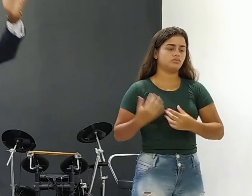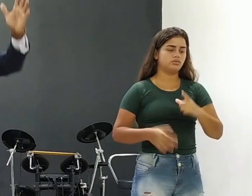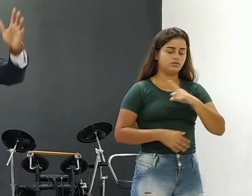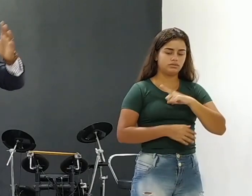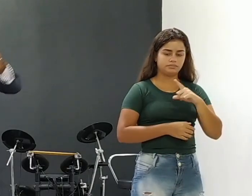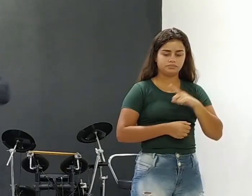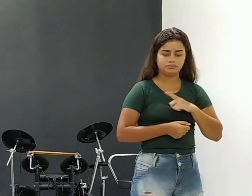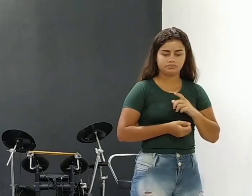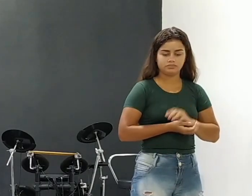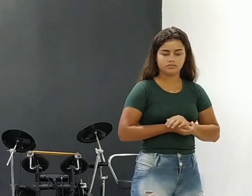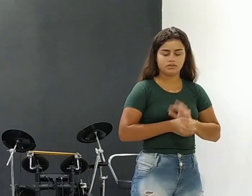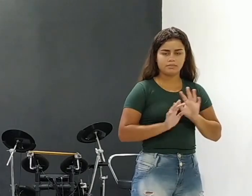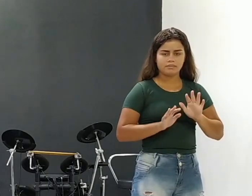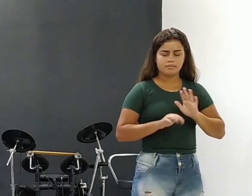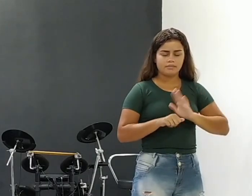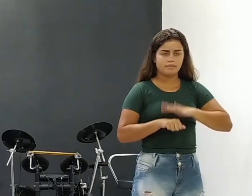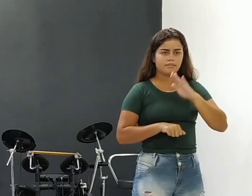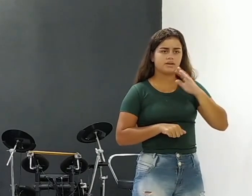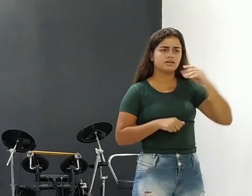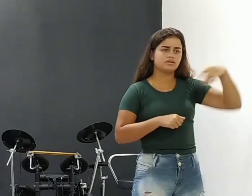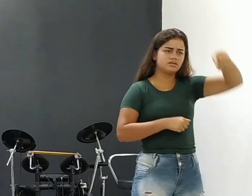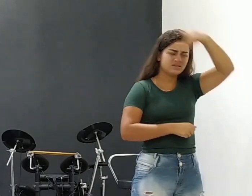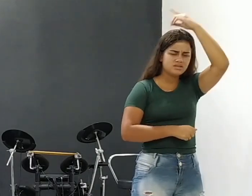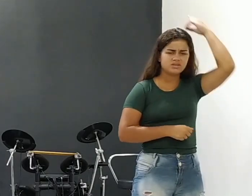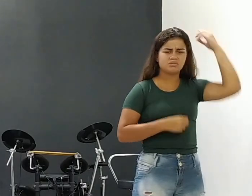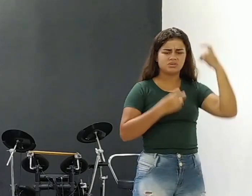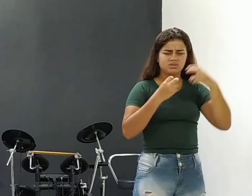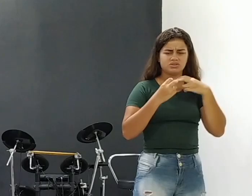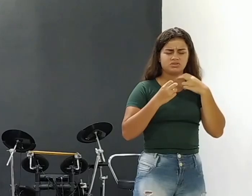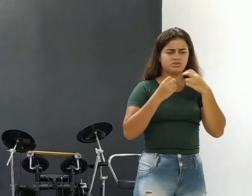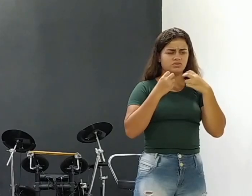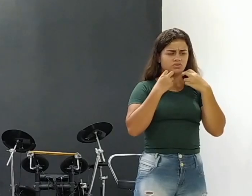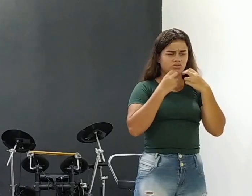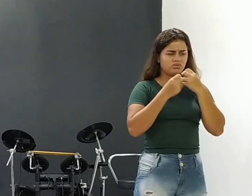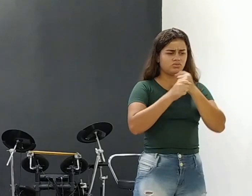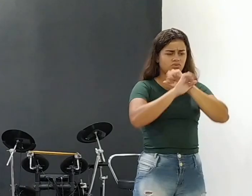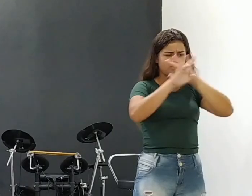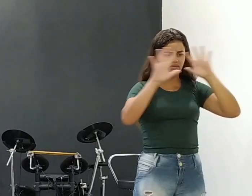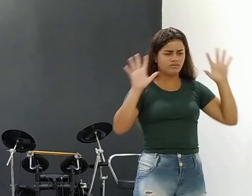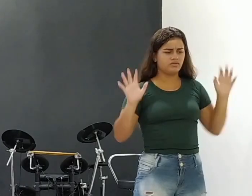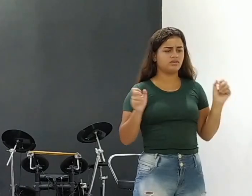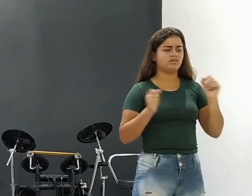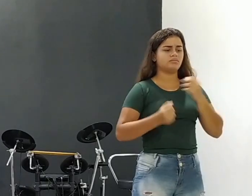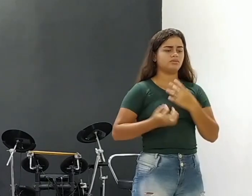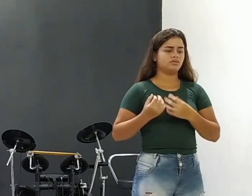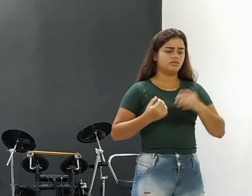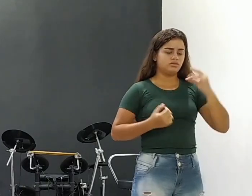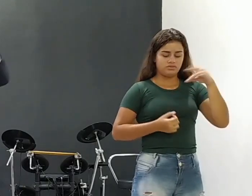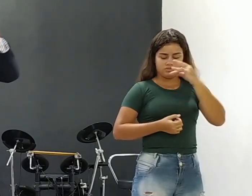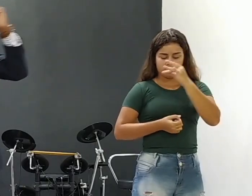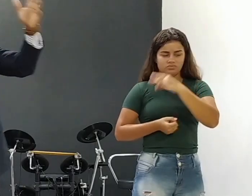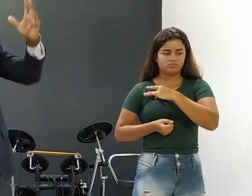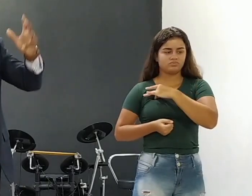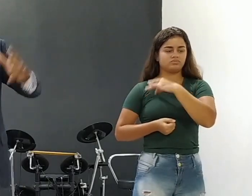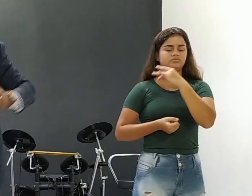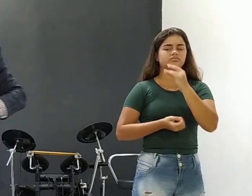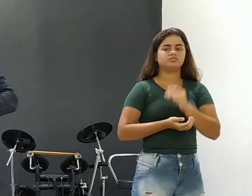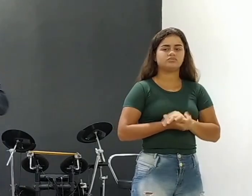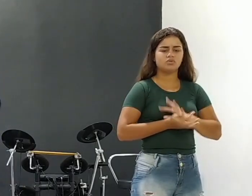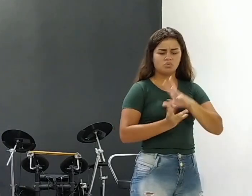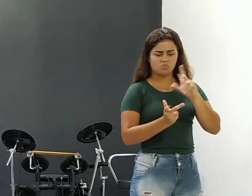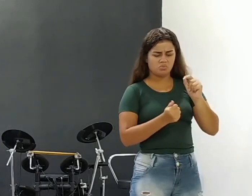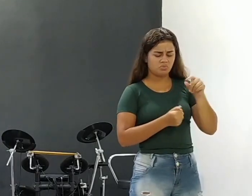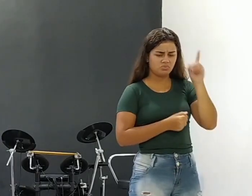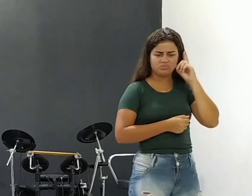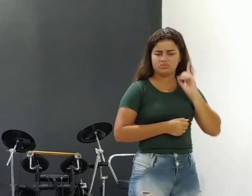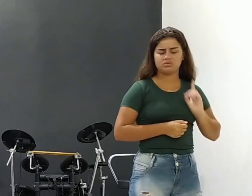mais santo a gente diz, quanto mais a gente glorifica, mais fogo arde dentro de nós. E o mundo não vai